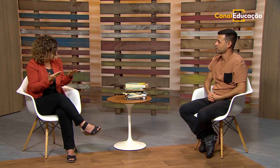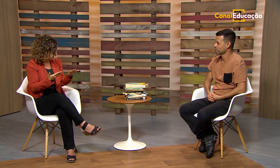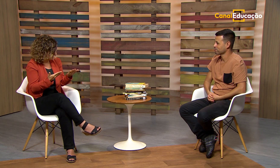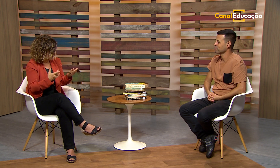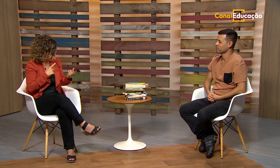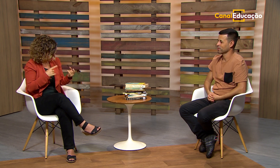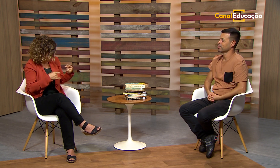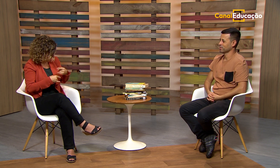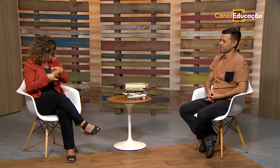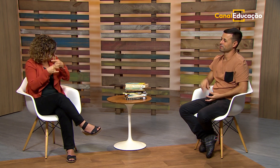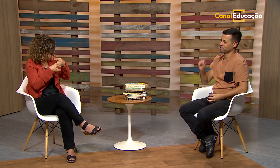continuam acontecendo?